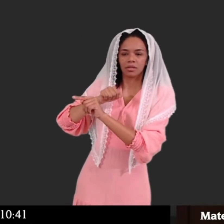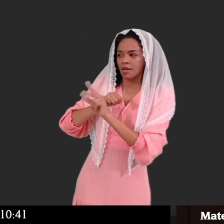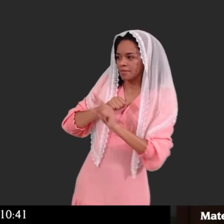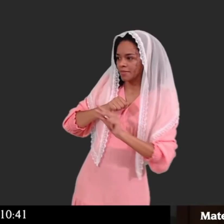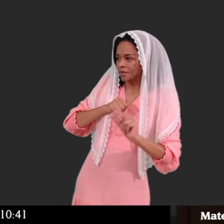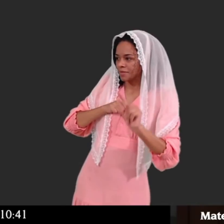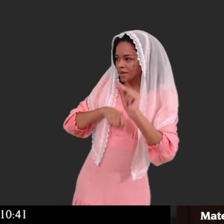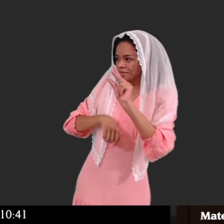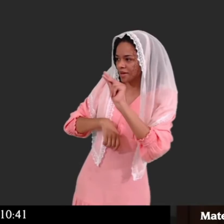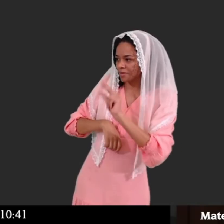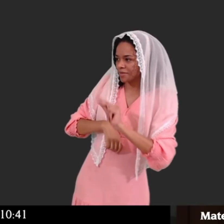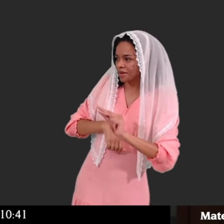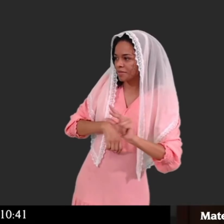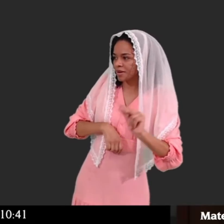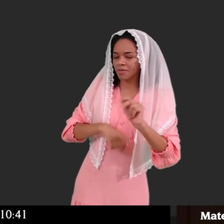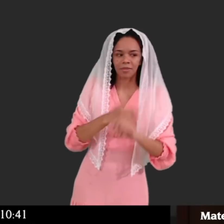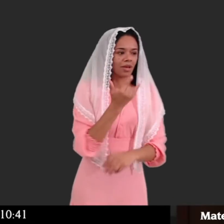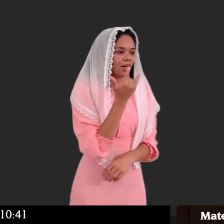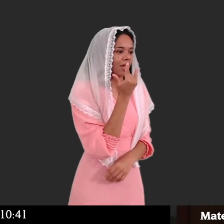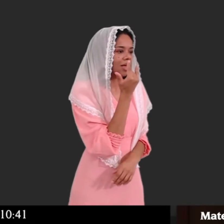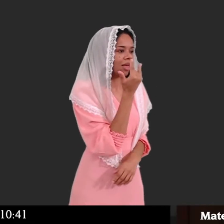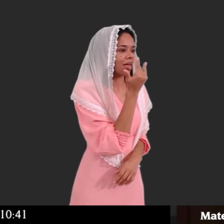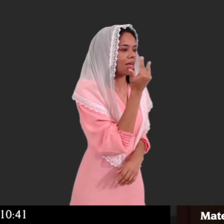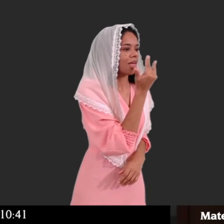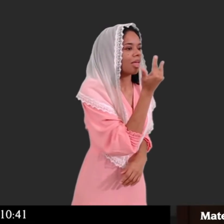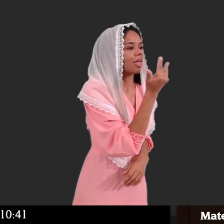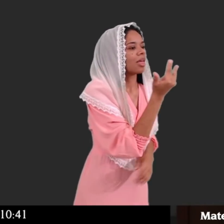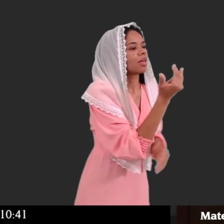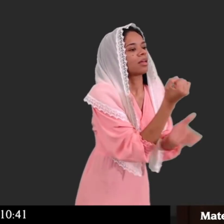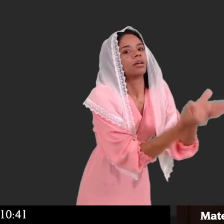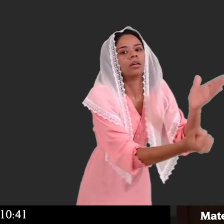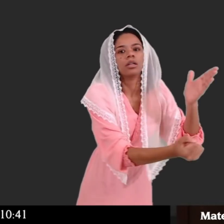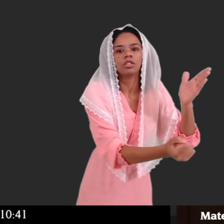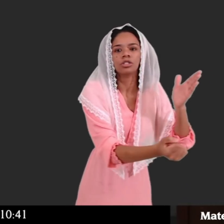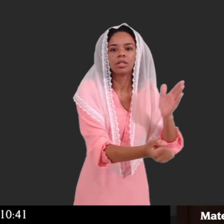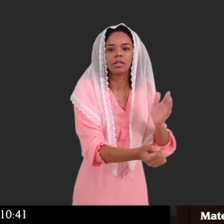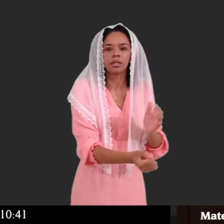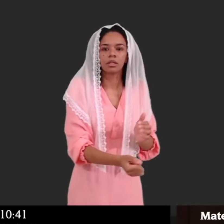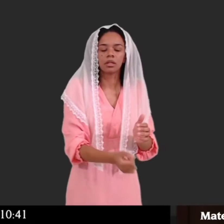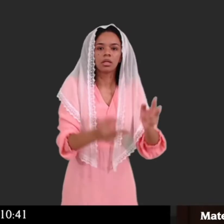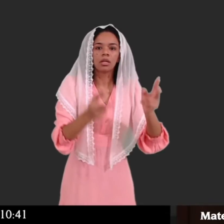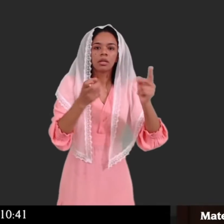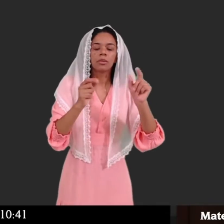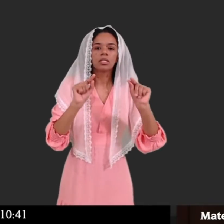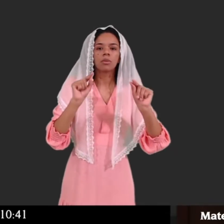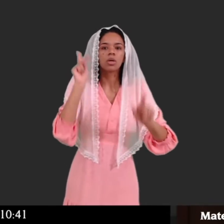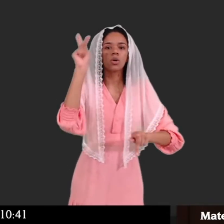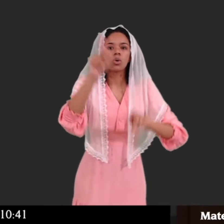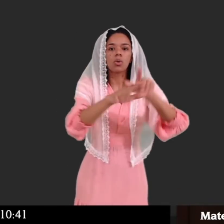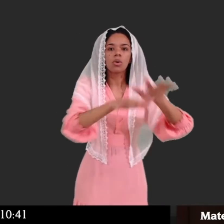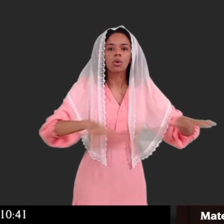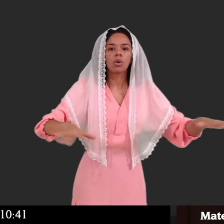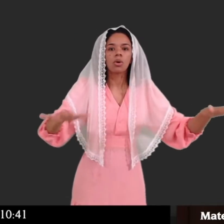E hoje percebemos uma humanidade em completo sono espiritual, um sono mau, não um sono que